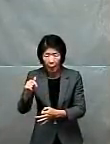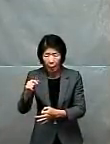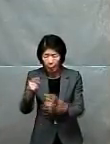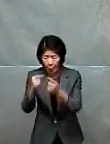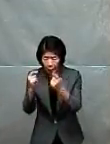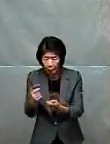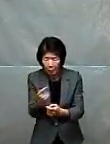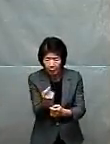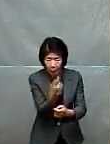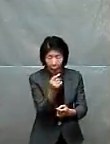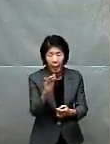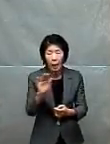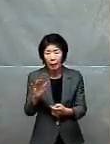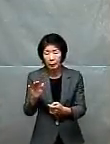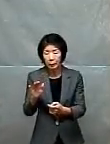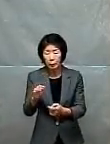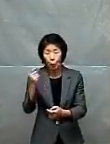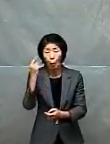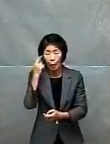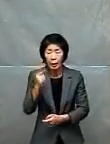またそれでもちょっと